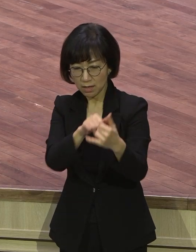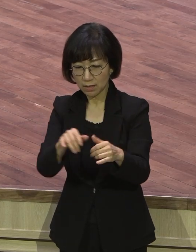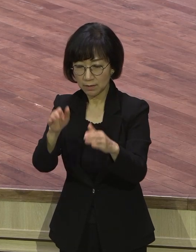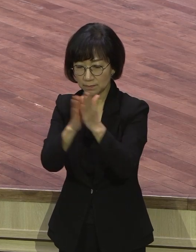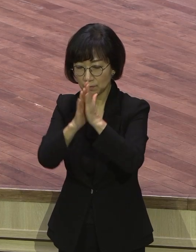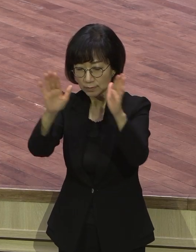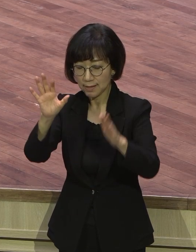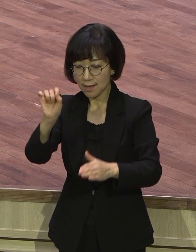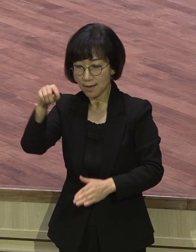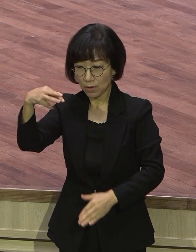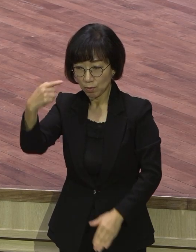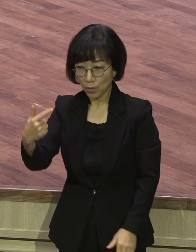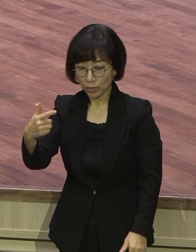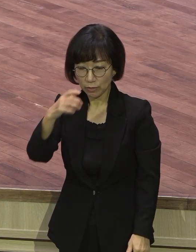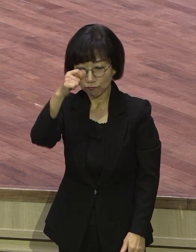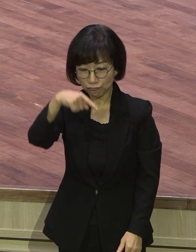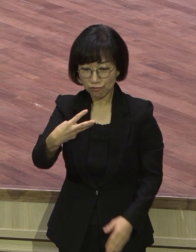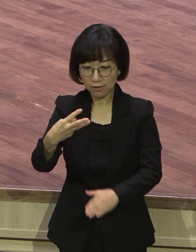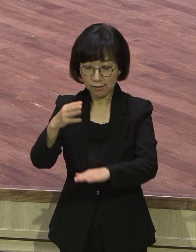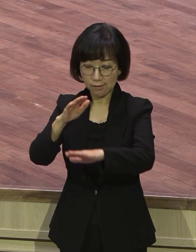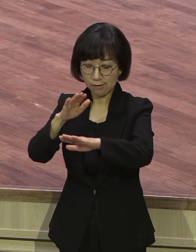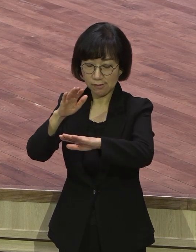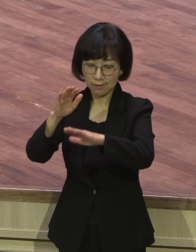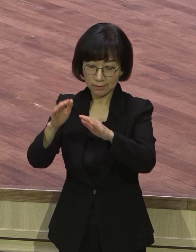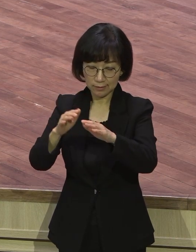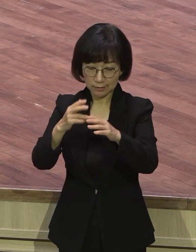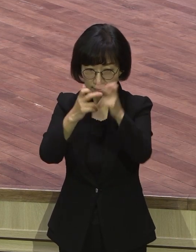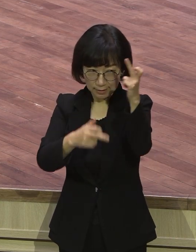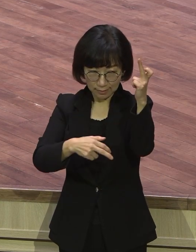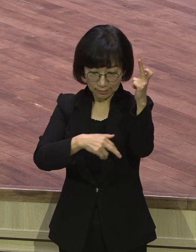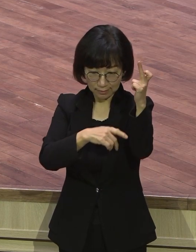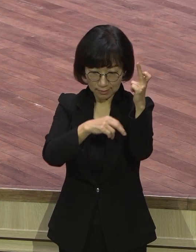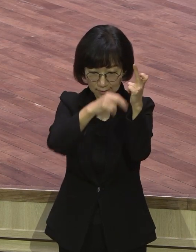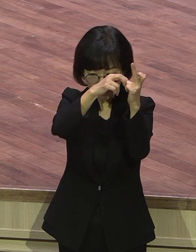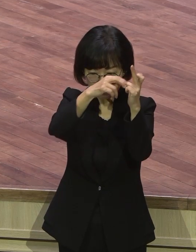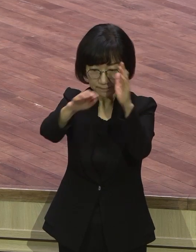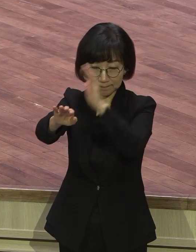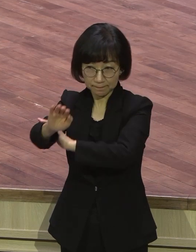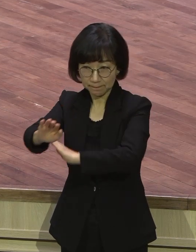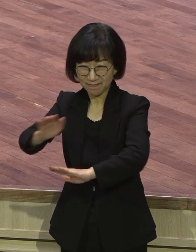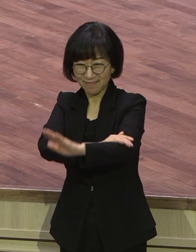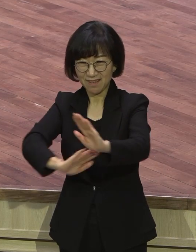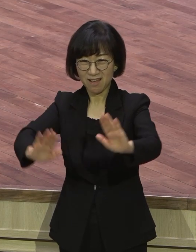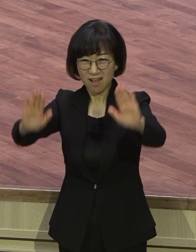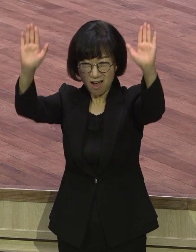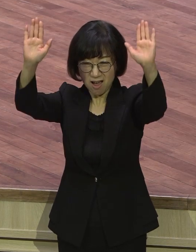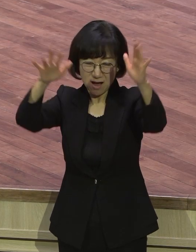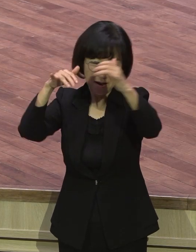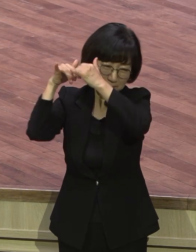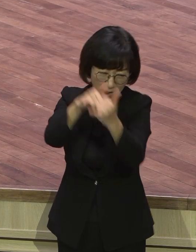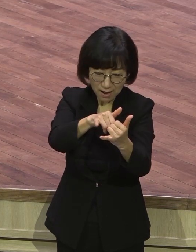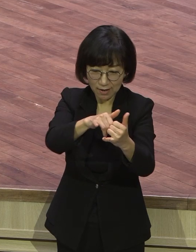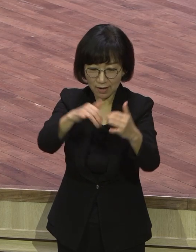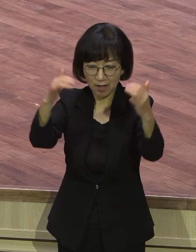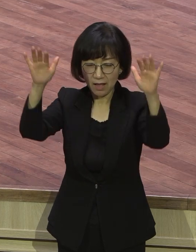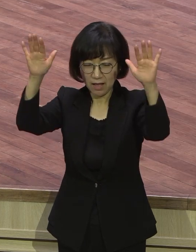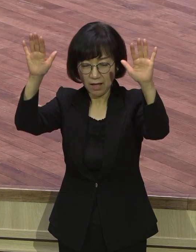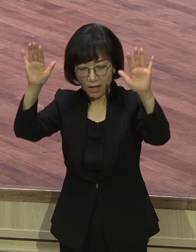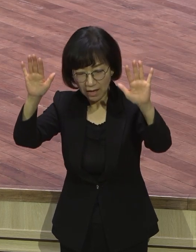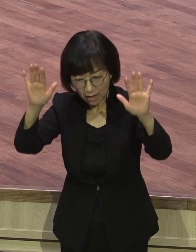훌은 상꼭 뛰어 올라가서 모세가 손을 들면 이스라엘 이기고 손을 내리면 아멜렉 이기더니 모세의 팔이 피곤하며